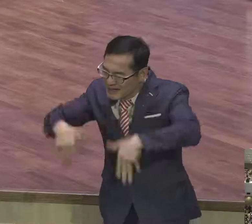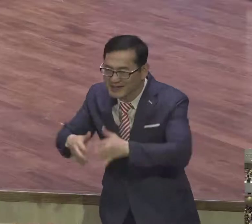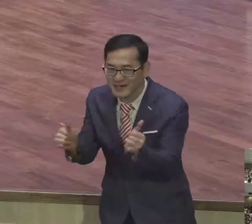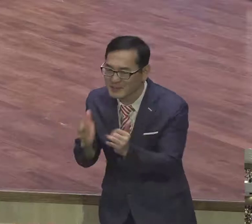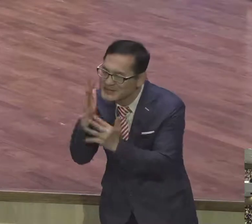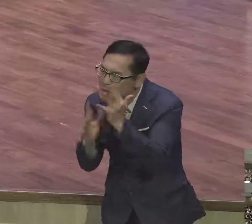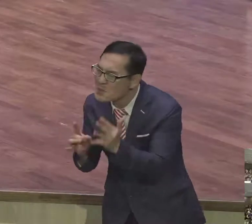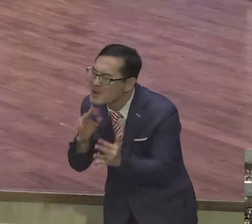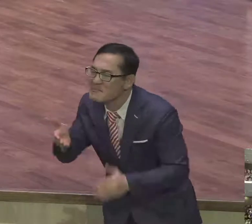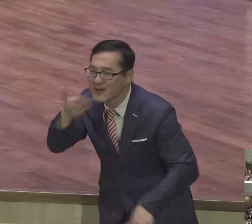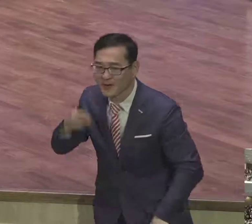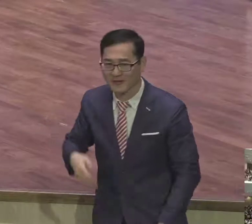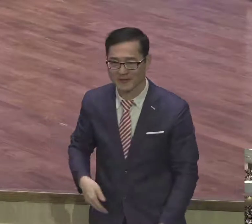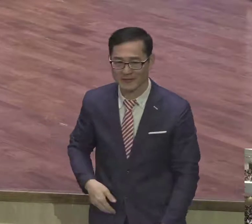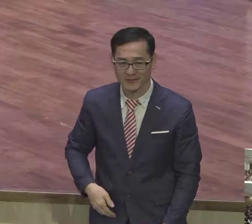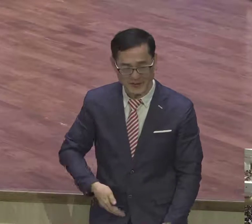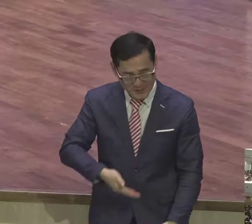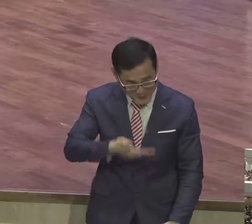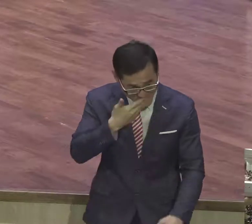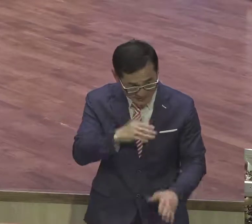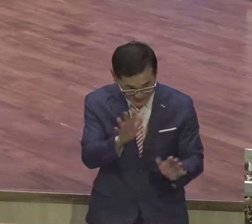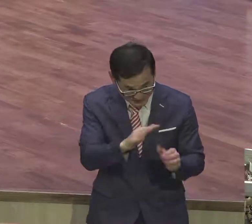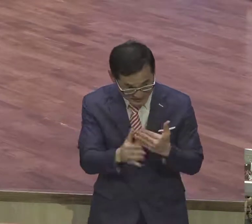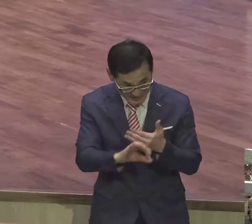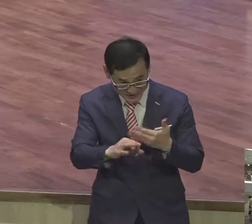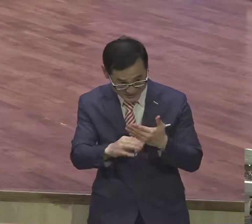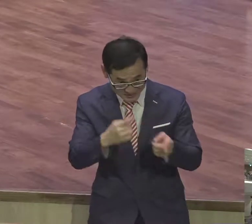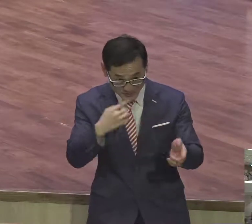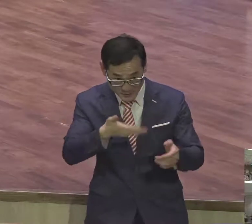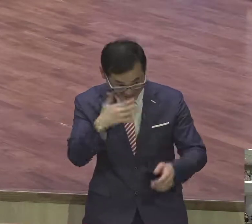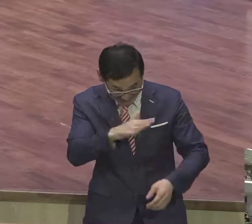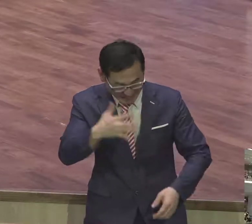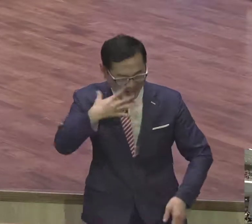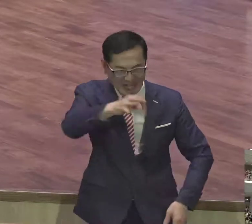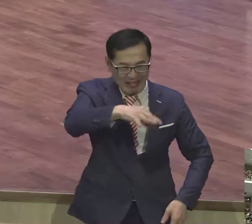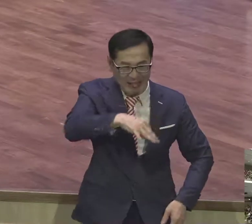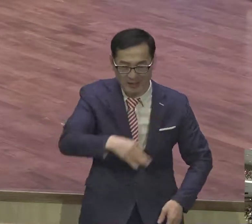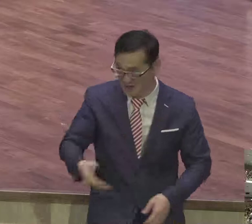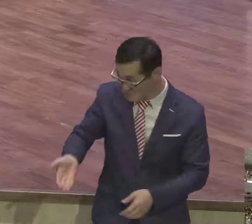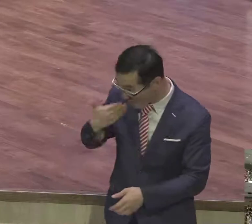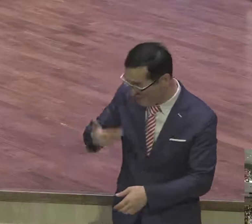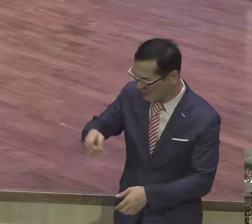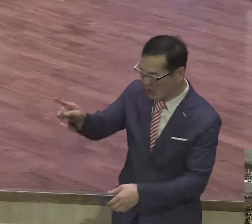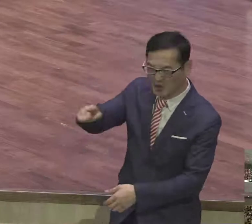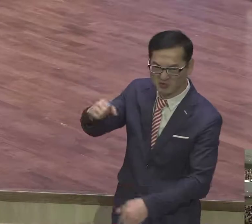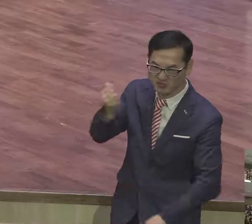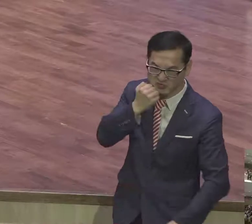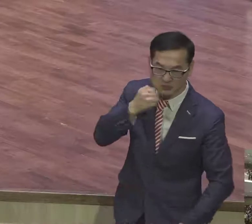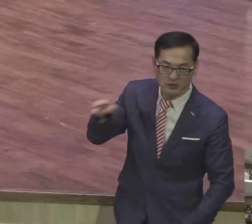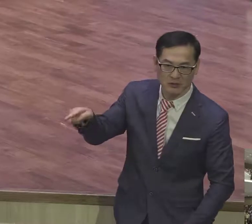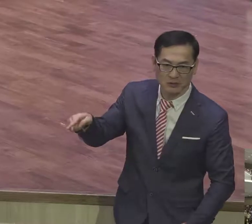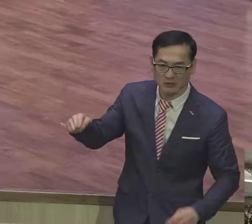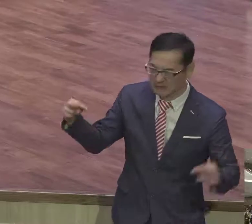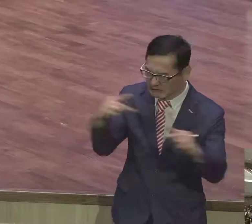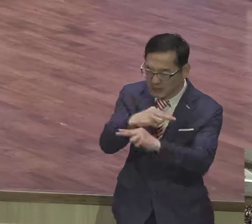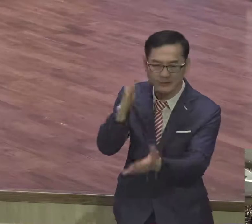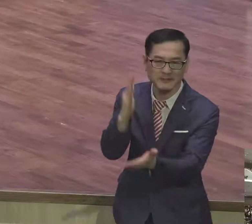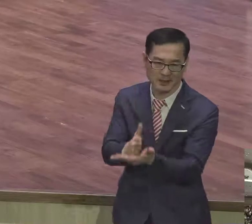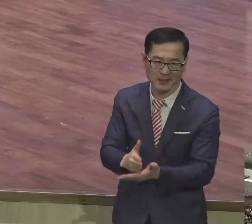자는 먹지 않는 자를 업신여기지 말고 먹지 않는 자는 먹는 자를 비판하지 말라 이는 하나님이 그를 받으셨습니다